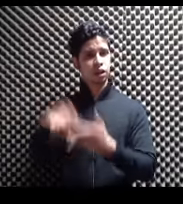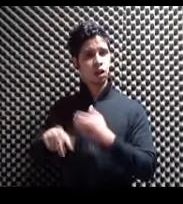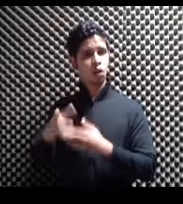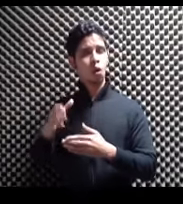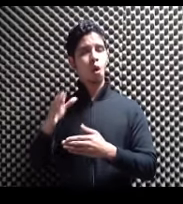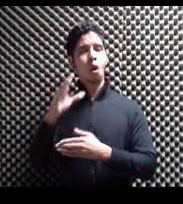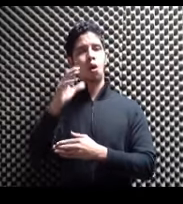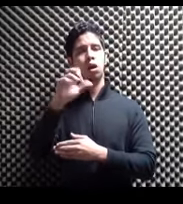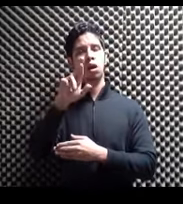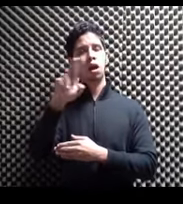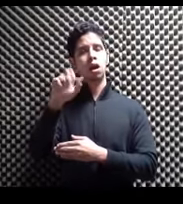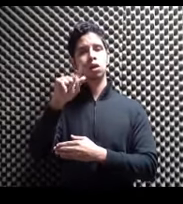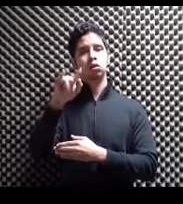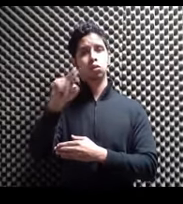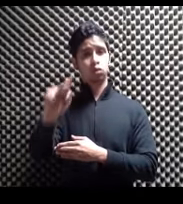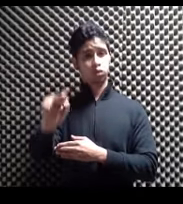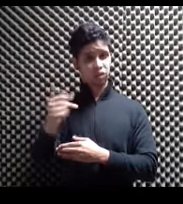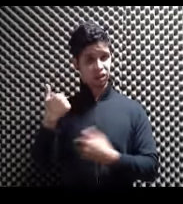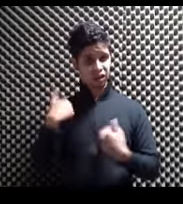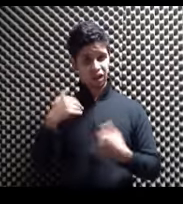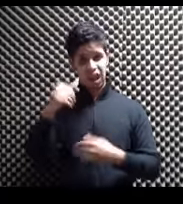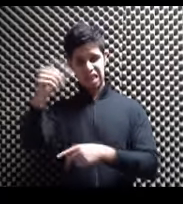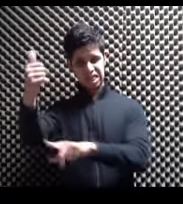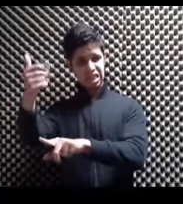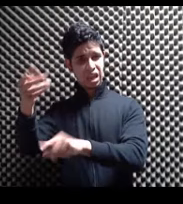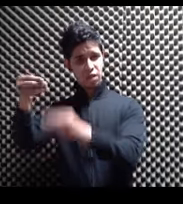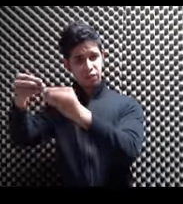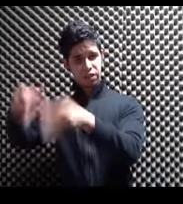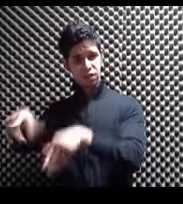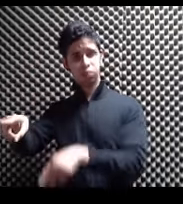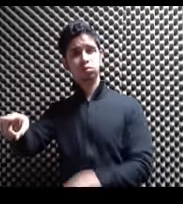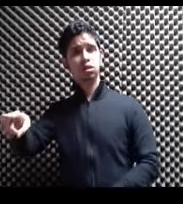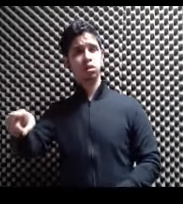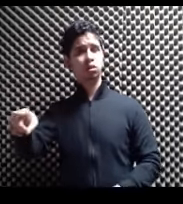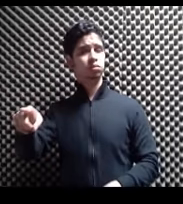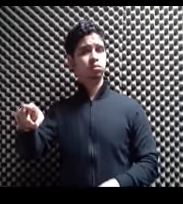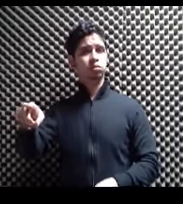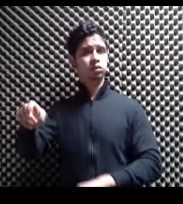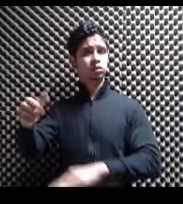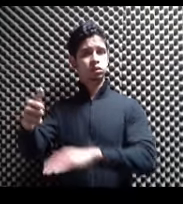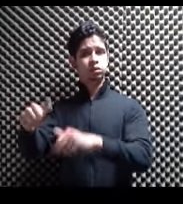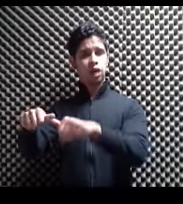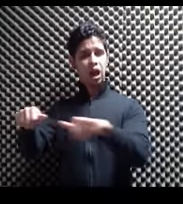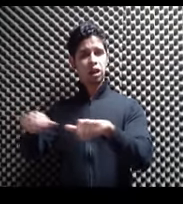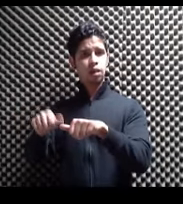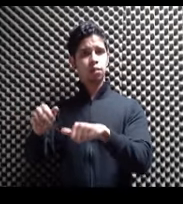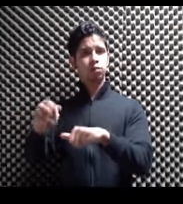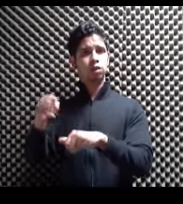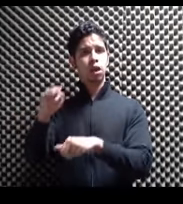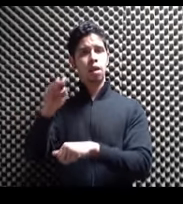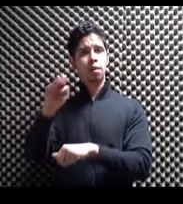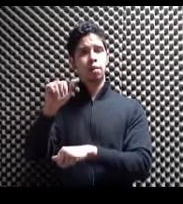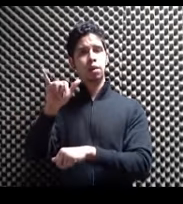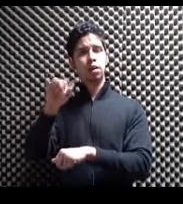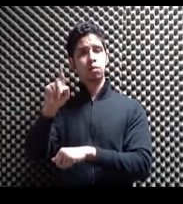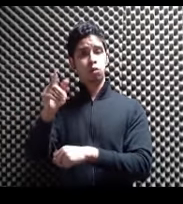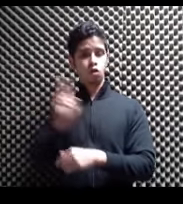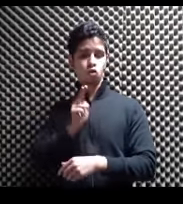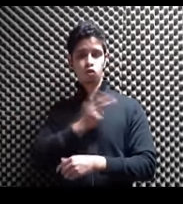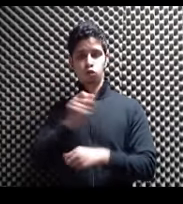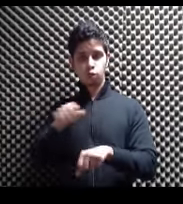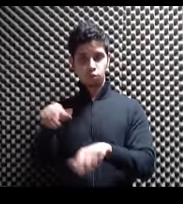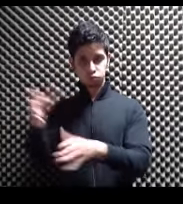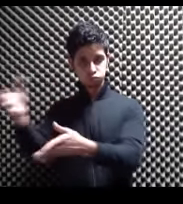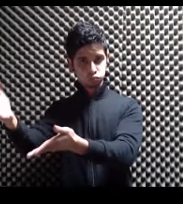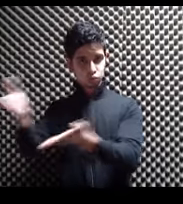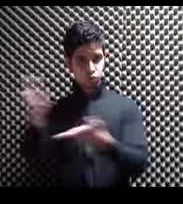perdiéndose en la unidad montada de Bayamón, solamente le estamos pidiendo uno que nosotros lo podemos reparar. Ah, porque están allí. Porque si nosotros tenemos un rescate